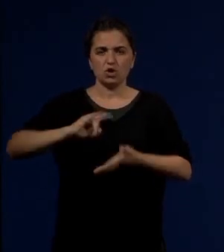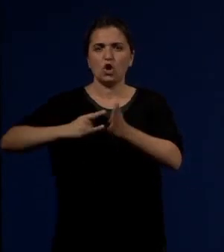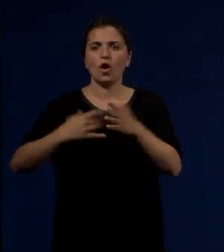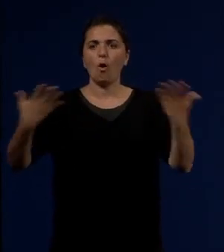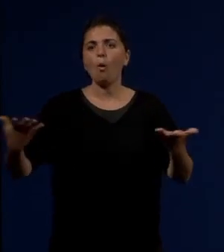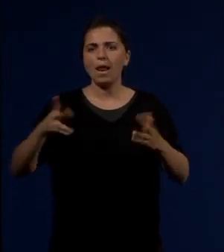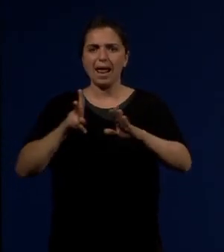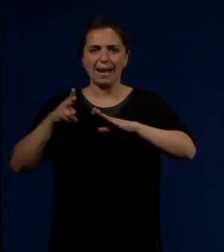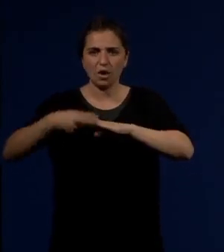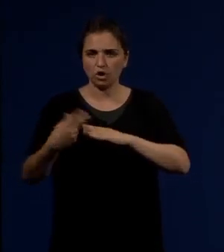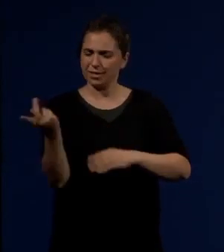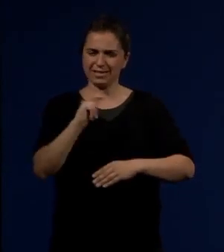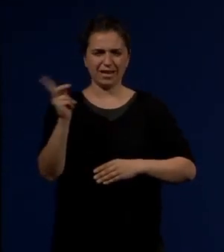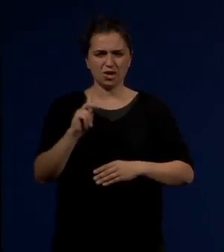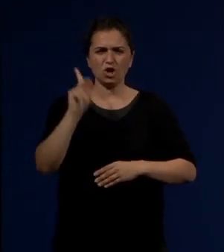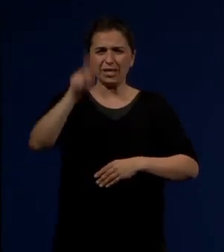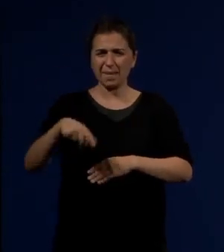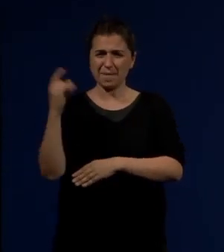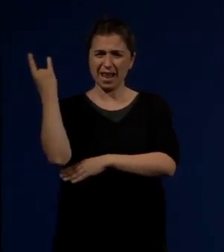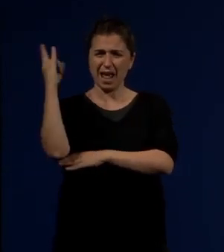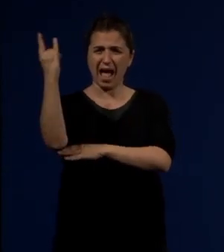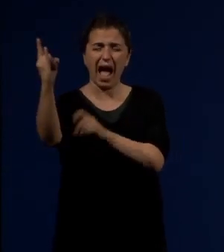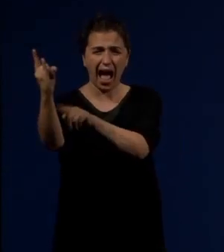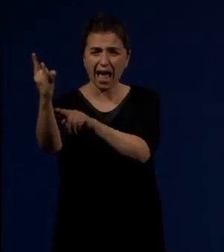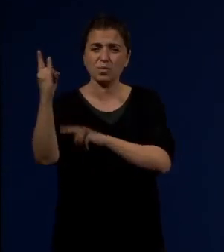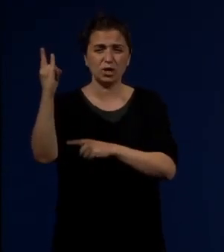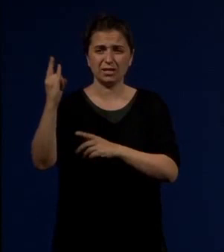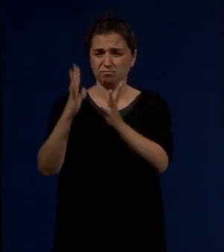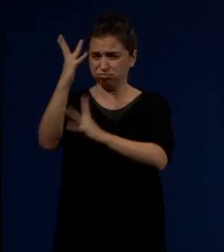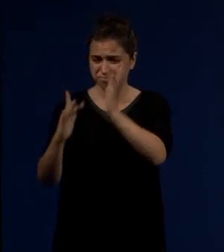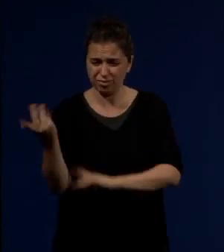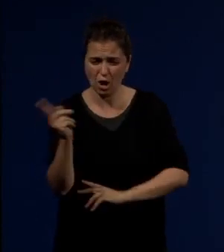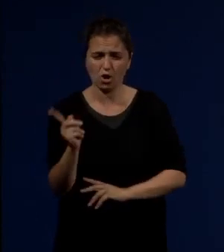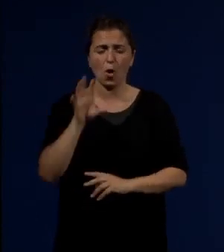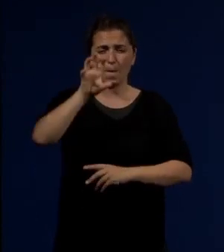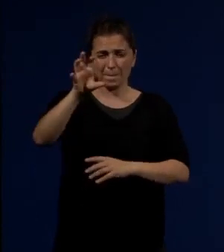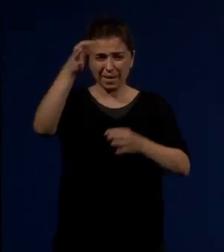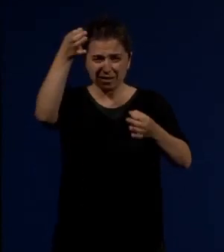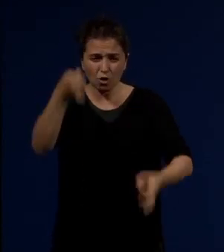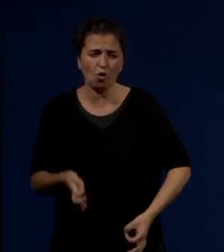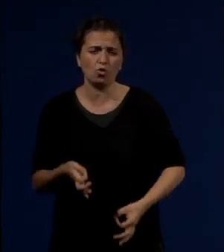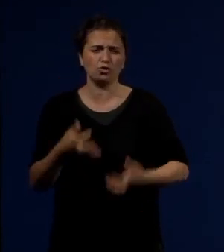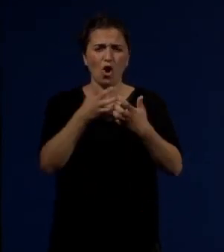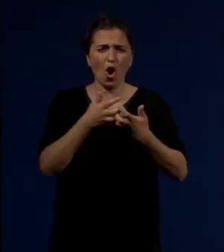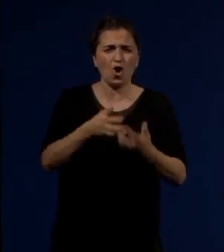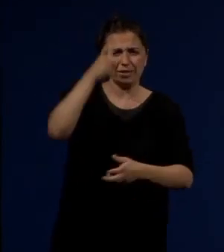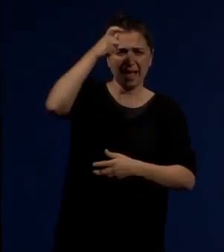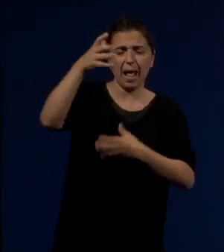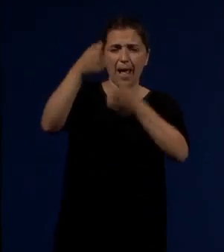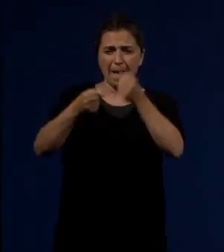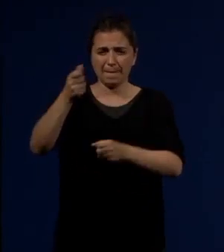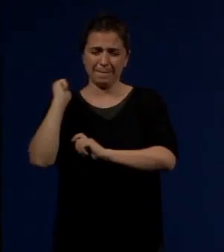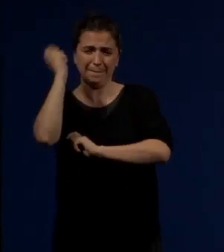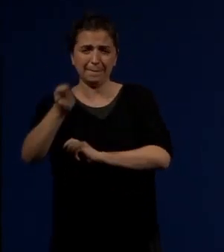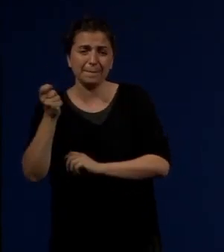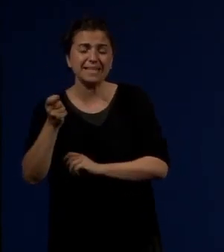Un país xusto coida as árbores e non as queima cada brao. Un país xusto loita polo seu rural, polo seu leite, pola súa pesca.